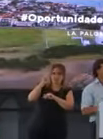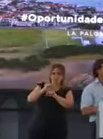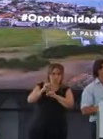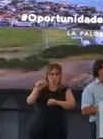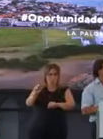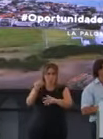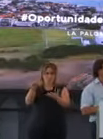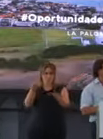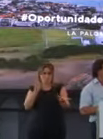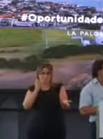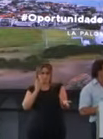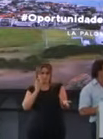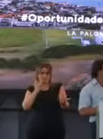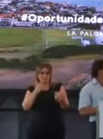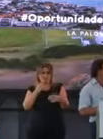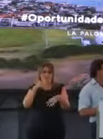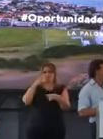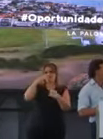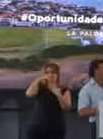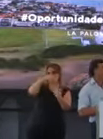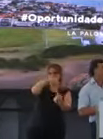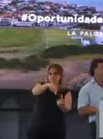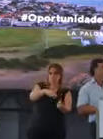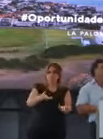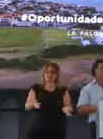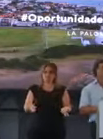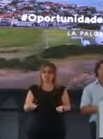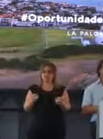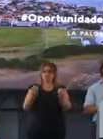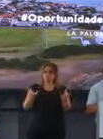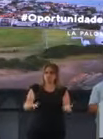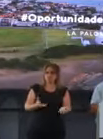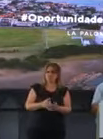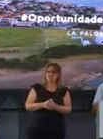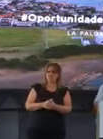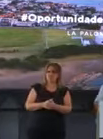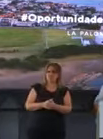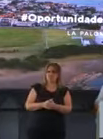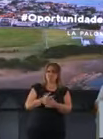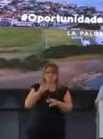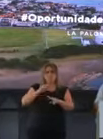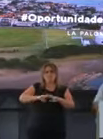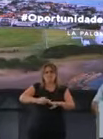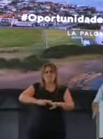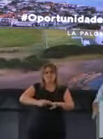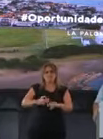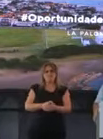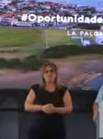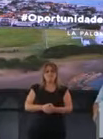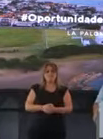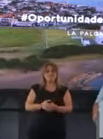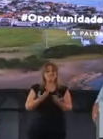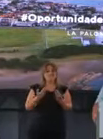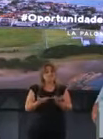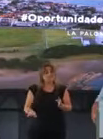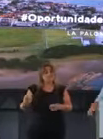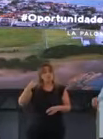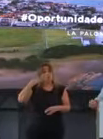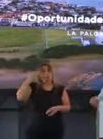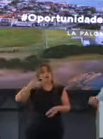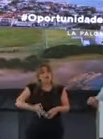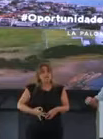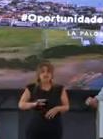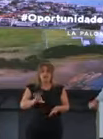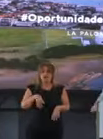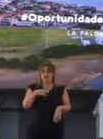ese rum rum una y otra vez? Yo empiezo a creer que hay